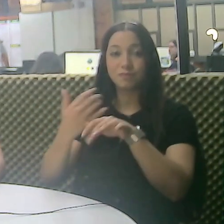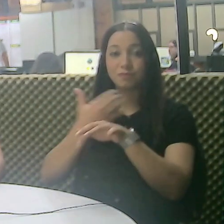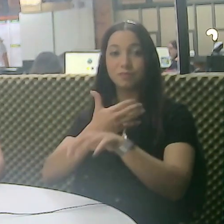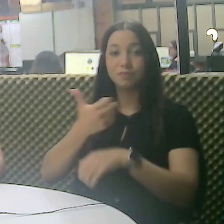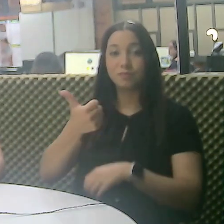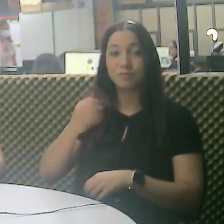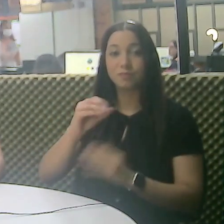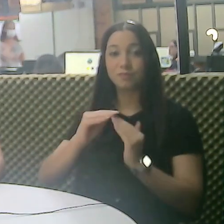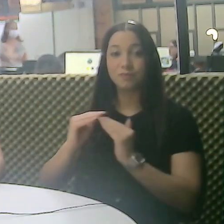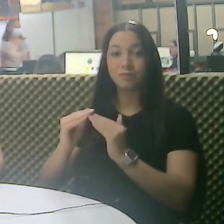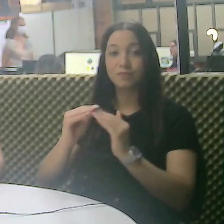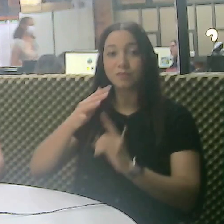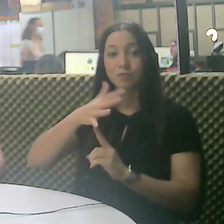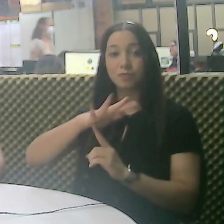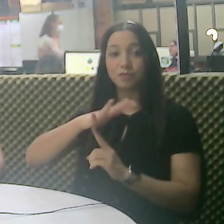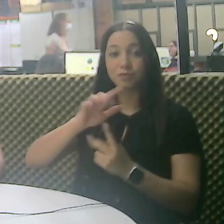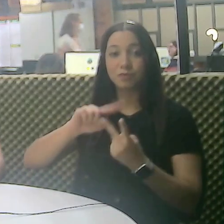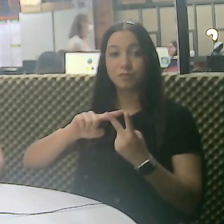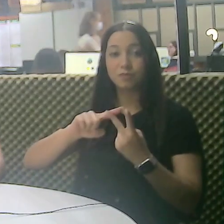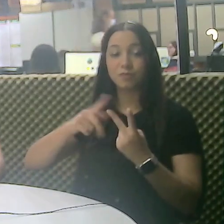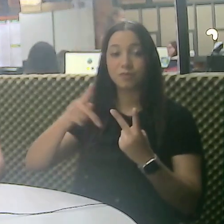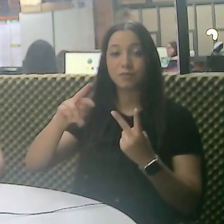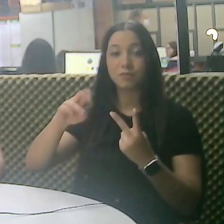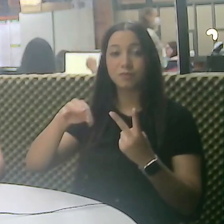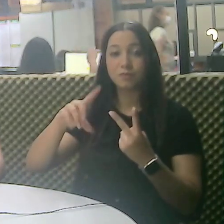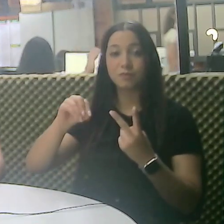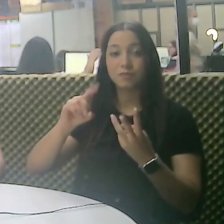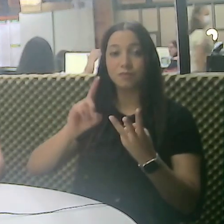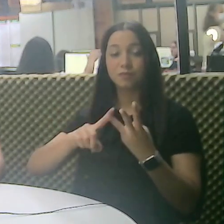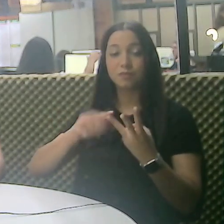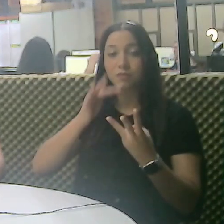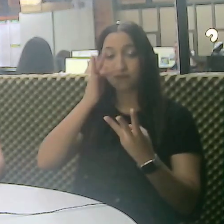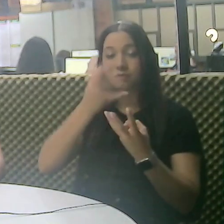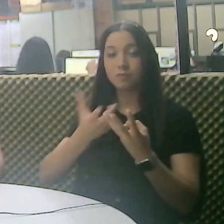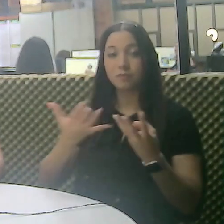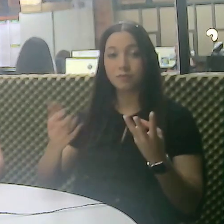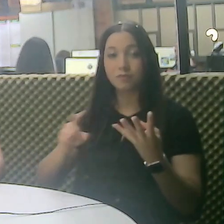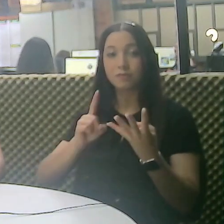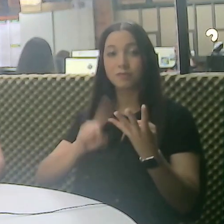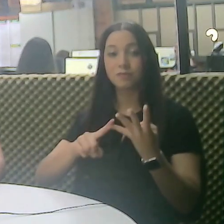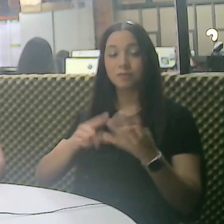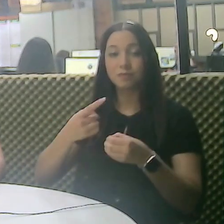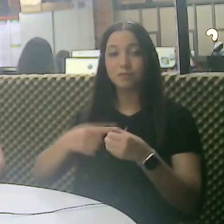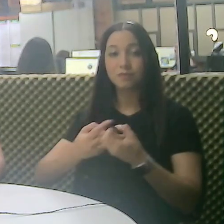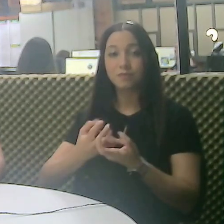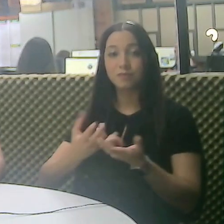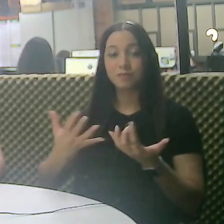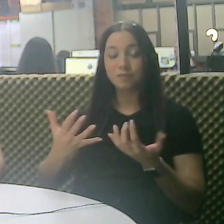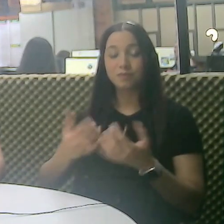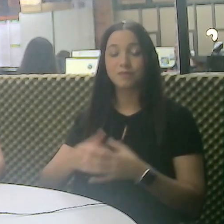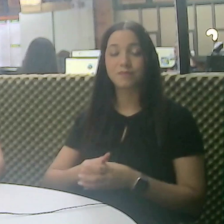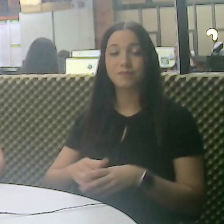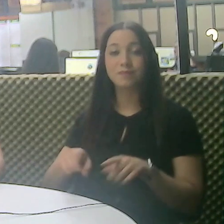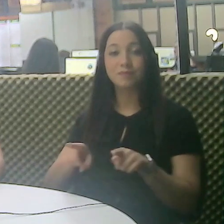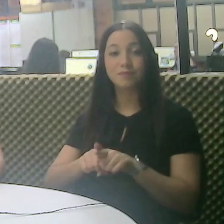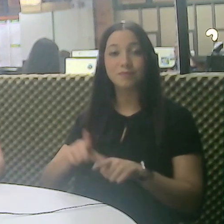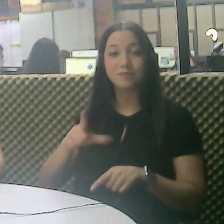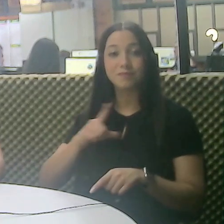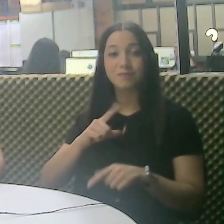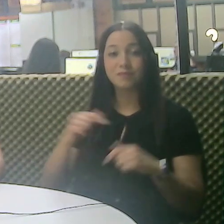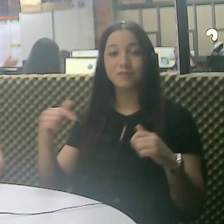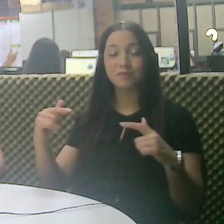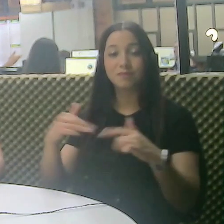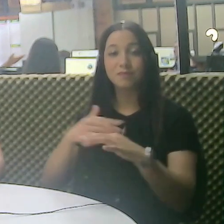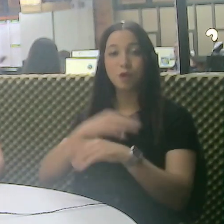10 bairros, como o Shopping Park, Patrimônio, Jardim Indaiá e Cidade Jardim. O equipamento também trará um trânsito